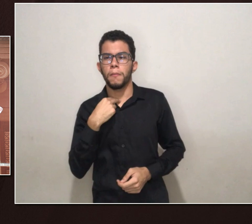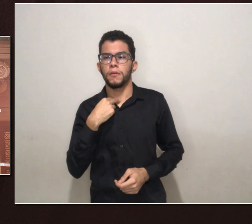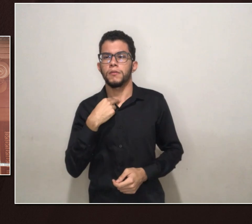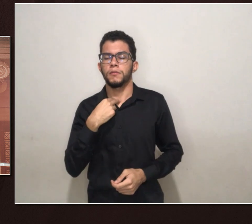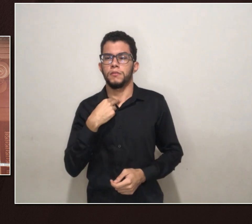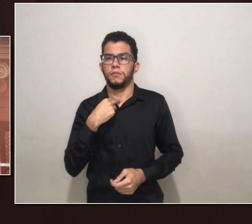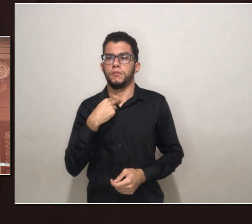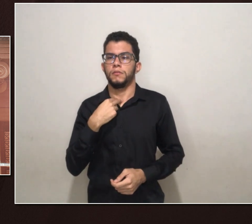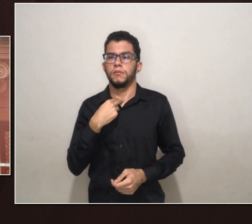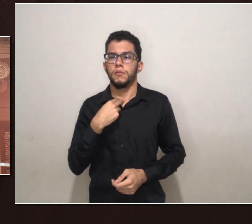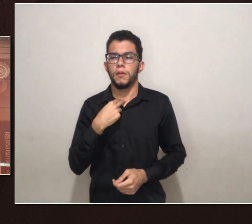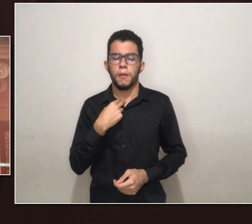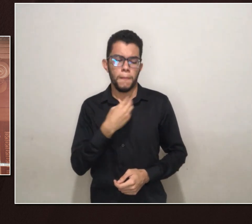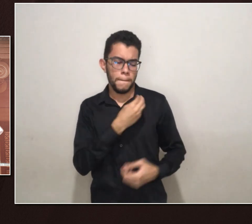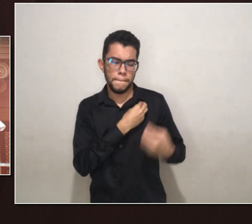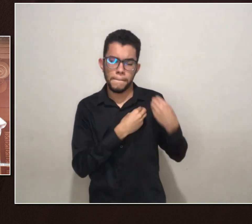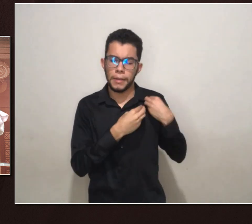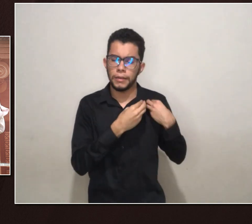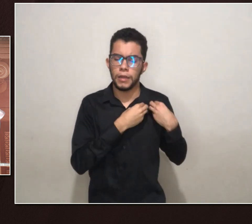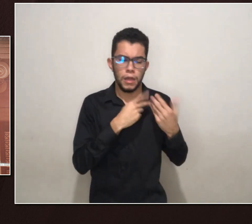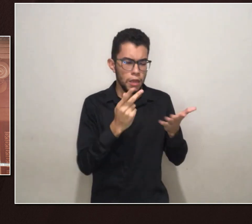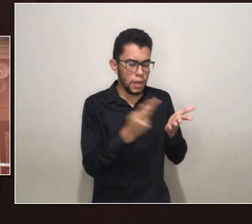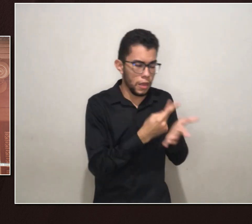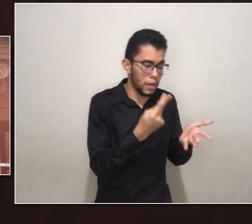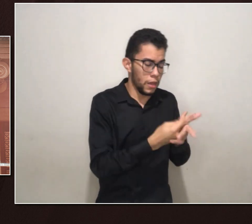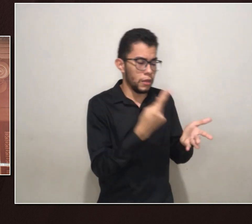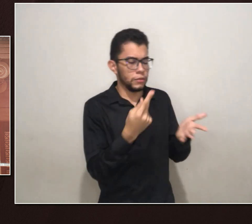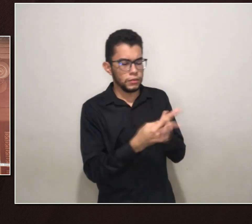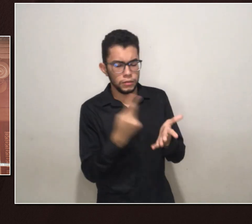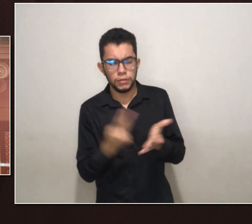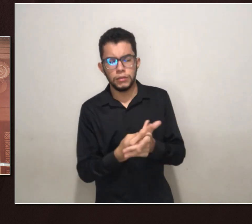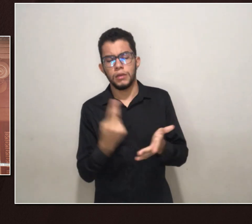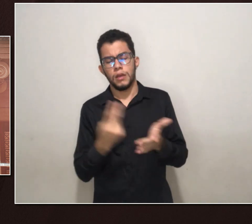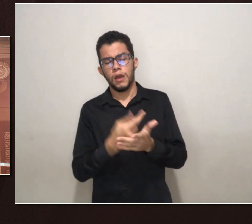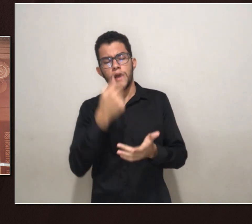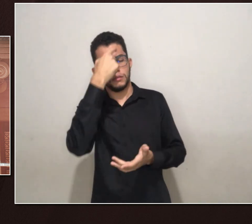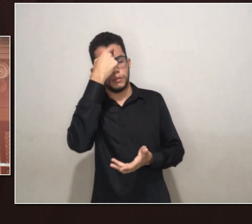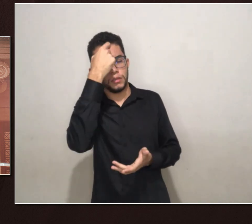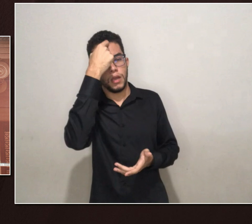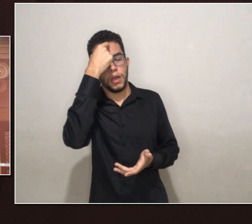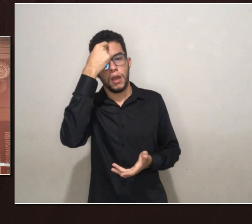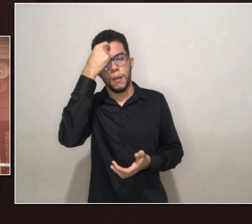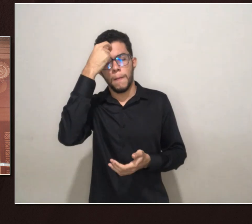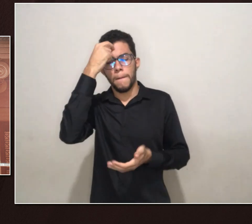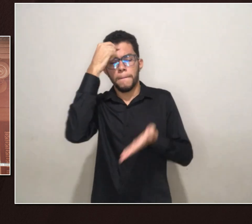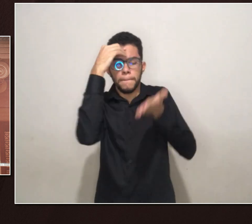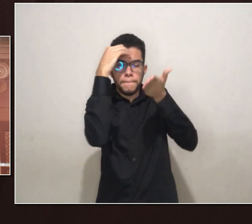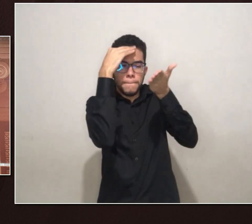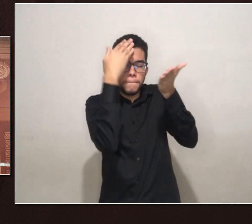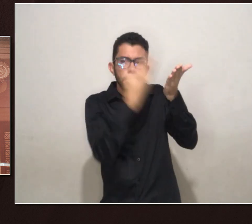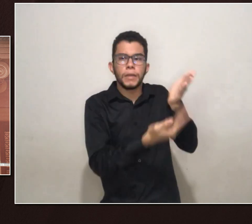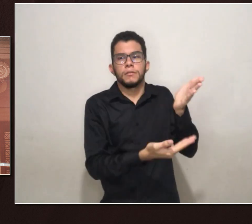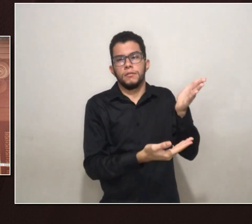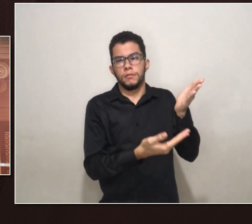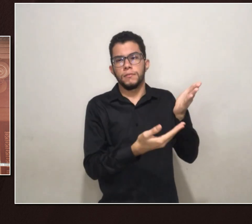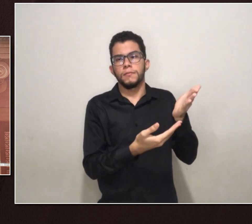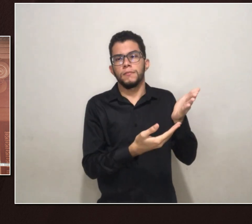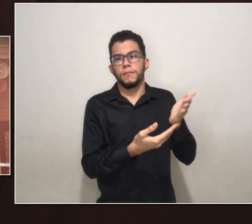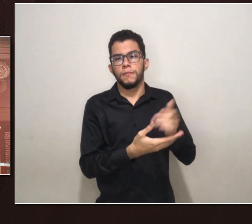sucessivos erros e insistência nos erros, né? Então nós precisamos sempre limpar,